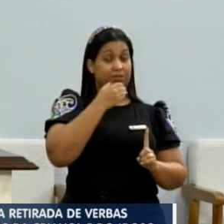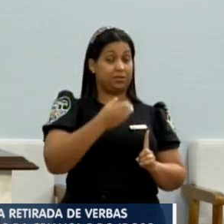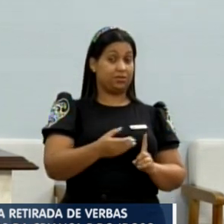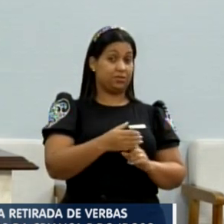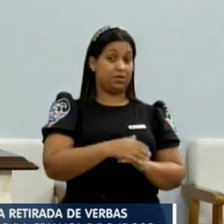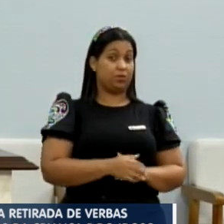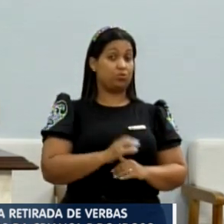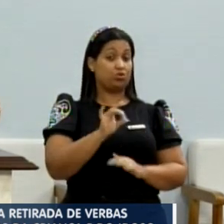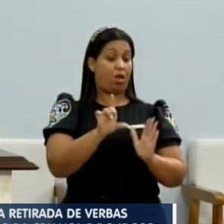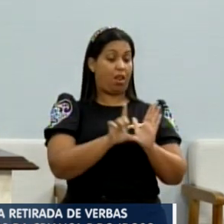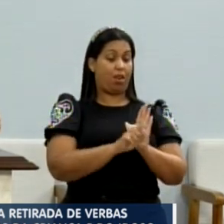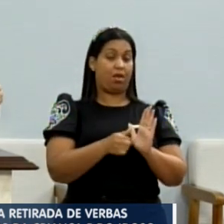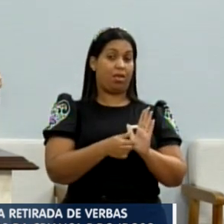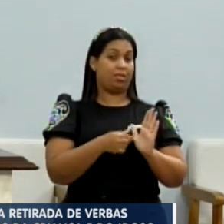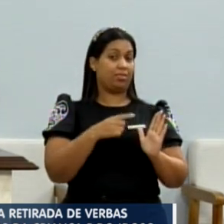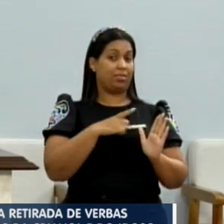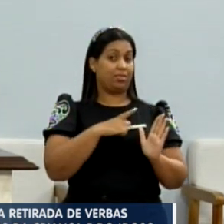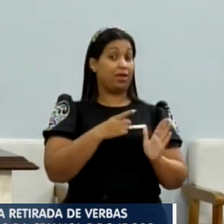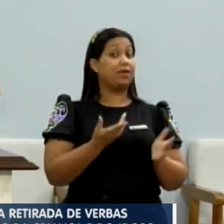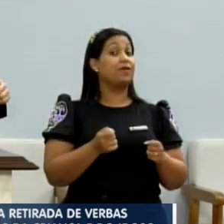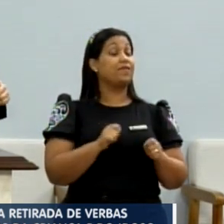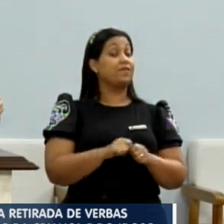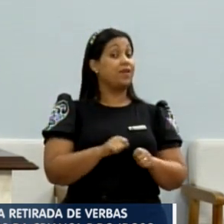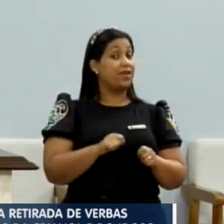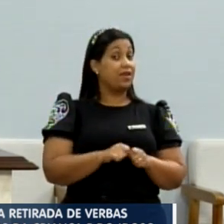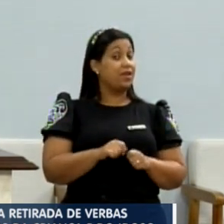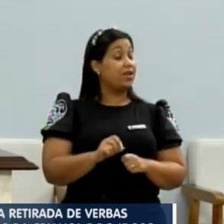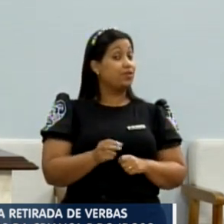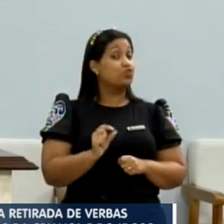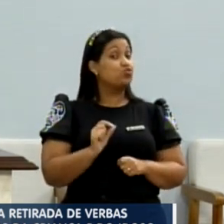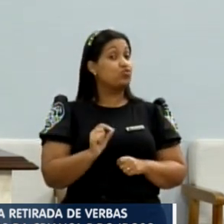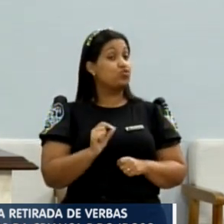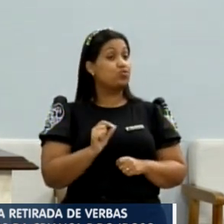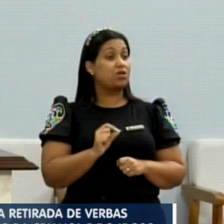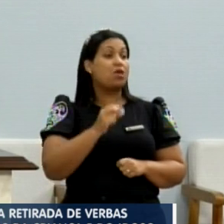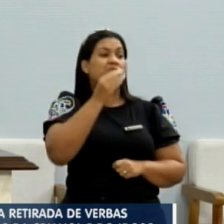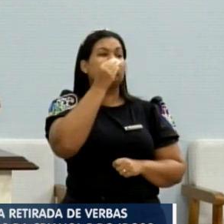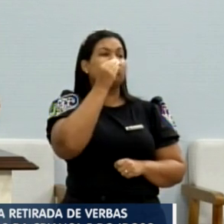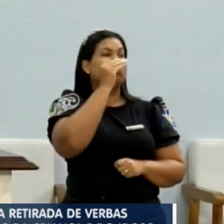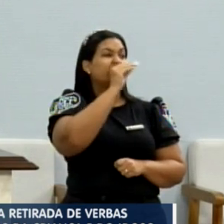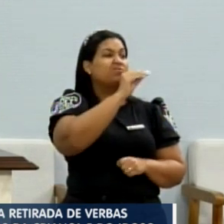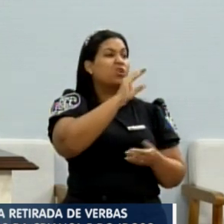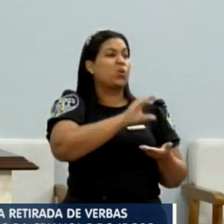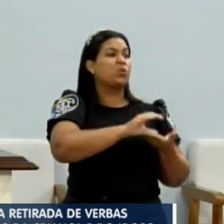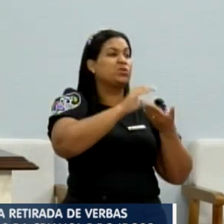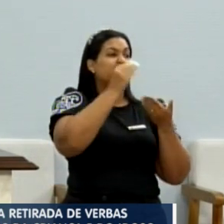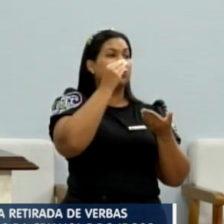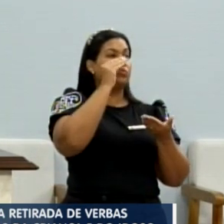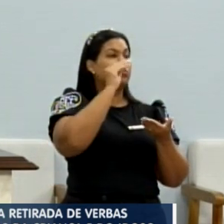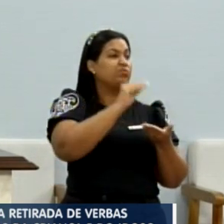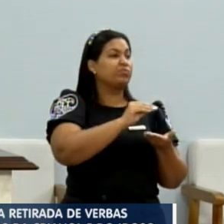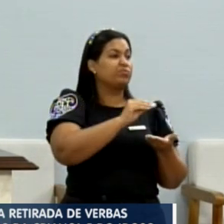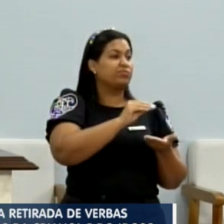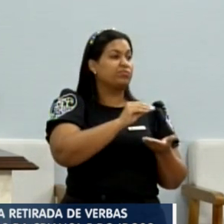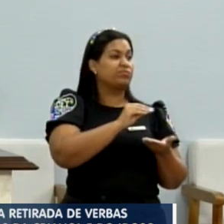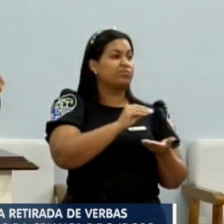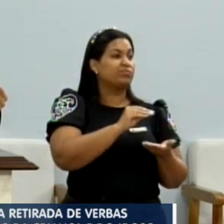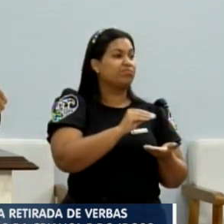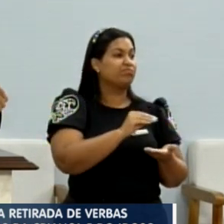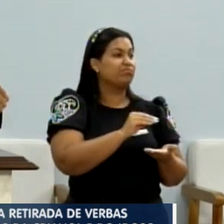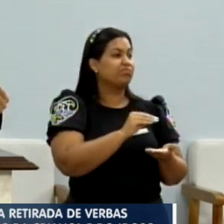previsão legal fez desconsiderando os conselho sequer consultou